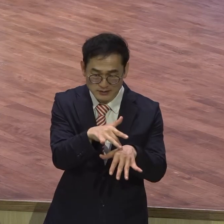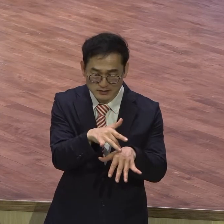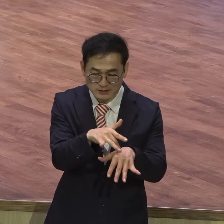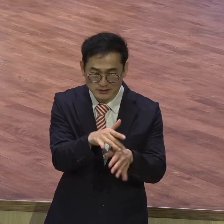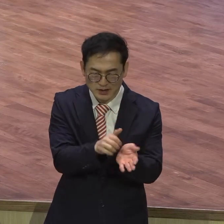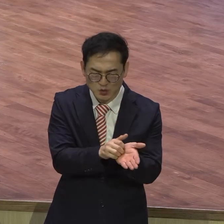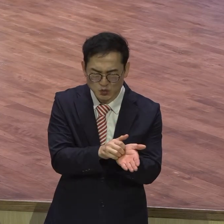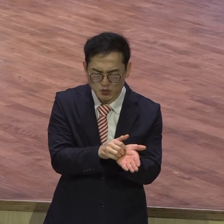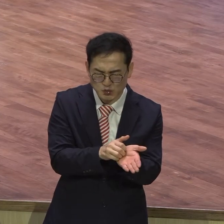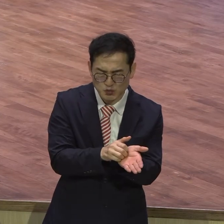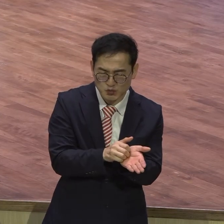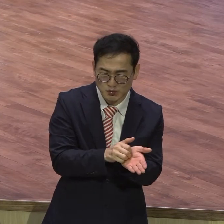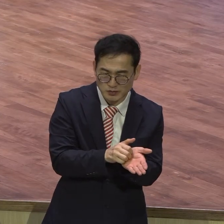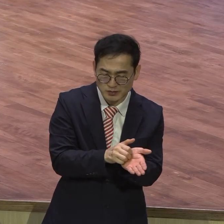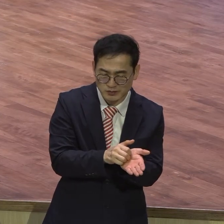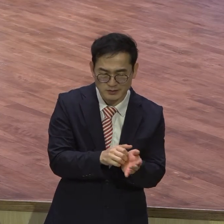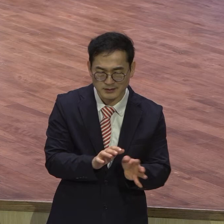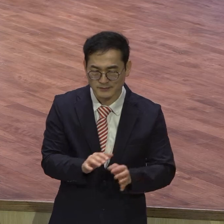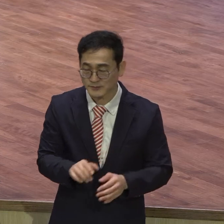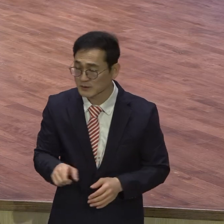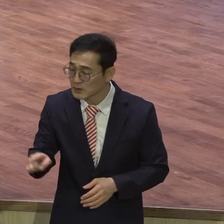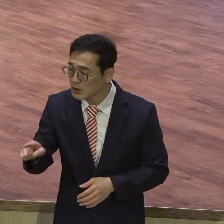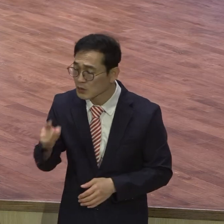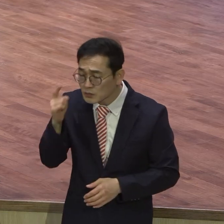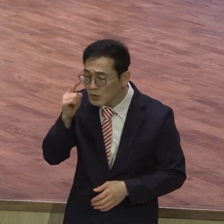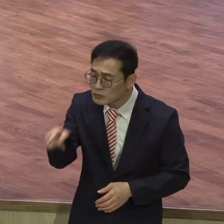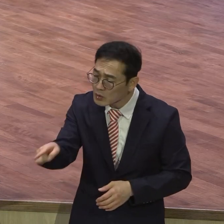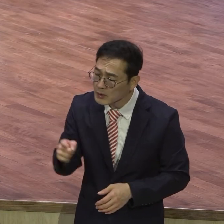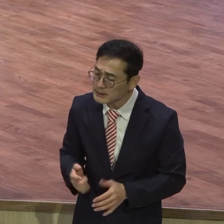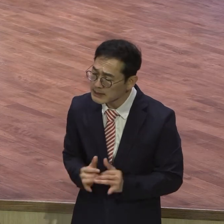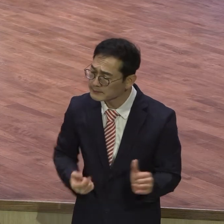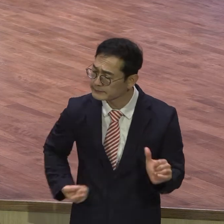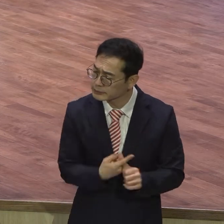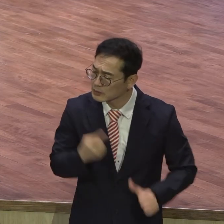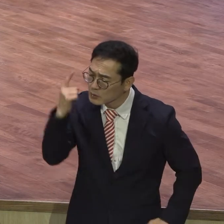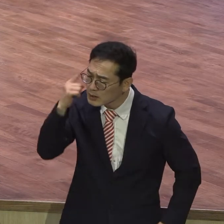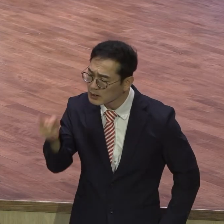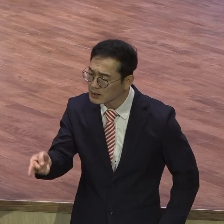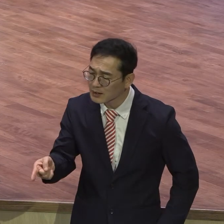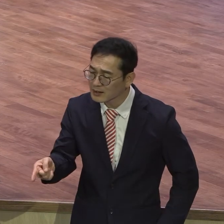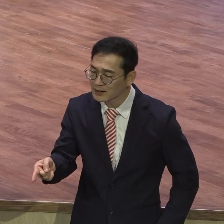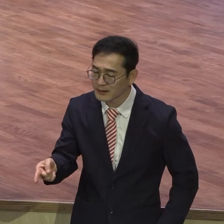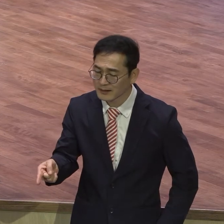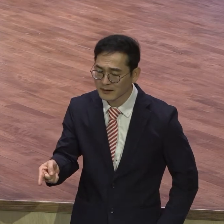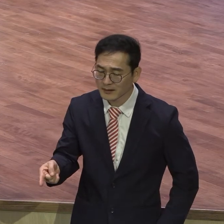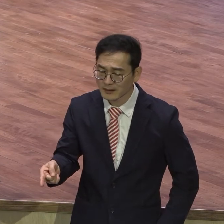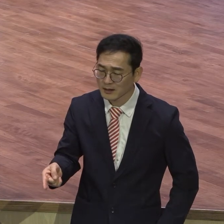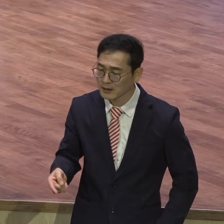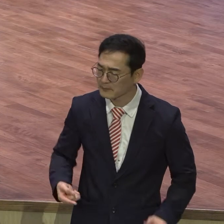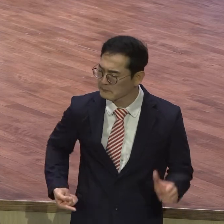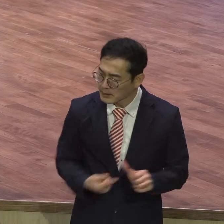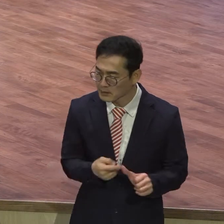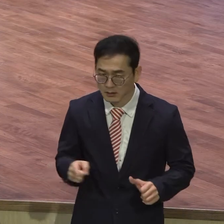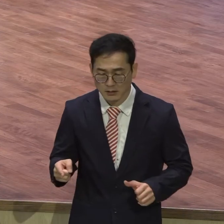죽였어 살인 이름 나이 딱 나오거든요 유치원에 가면 왜 죽였어 아 잘